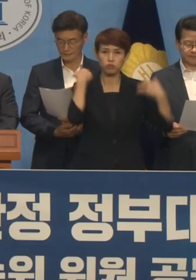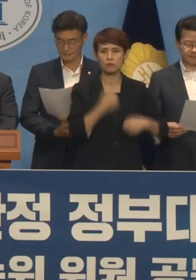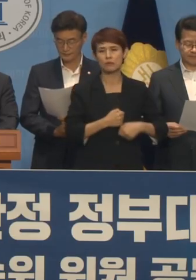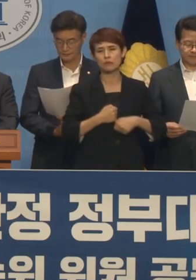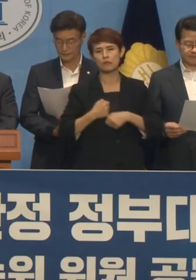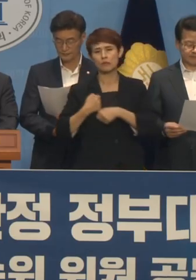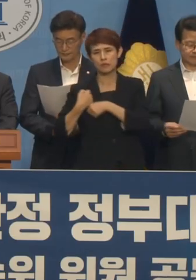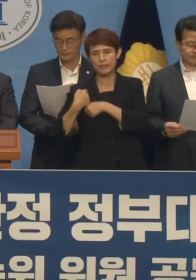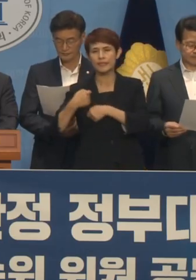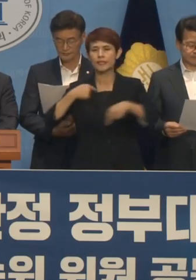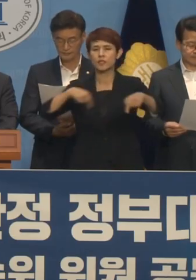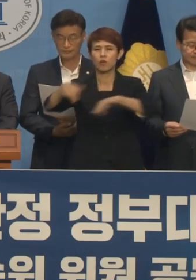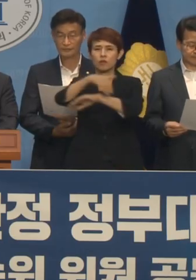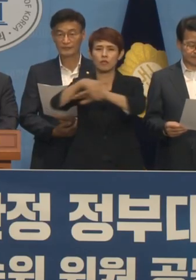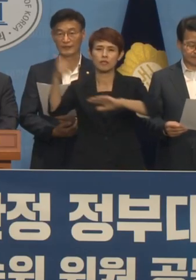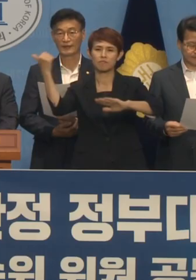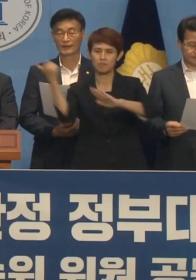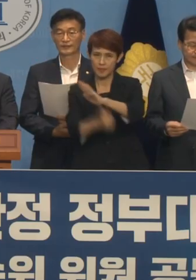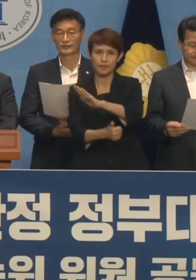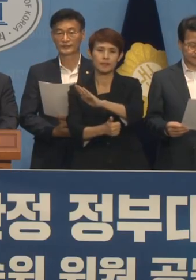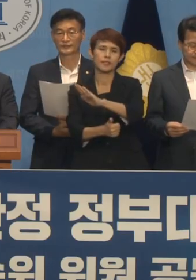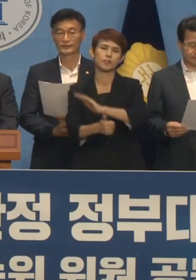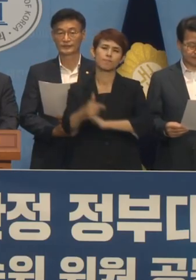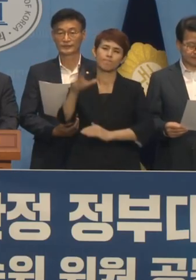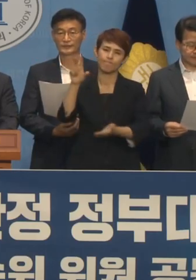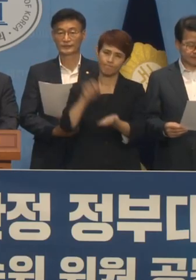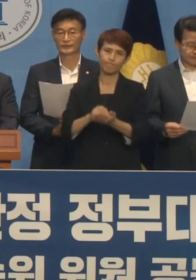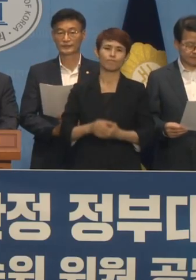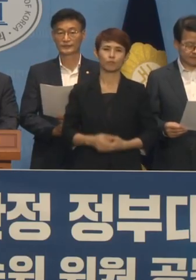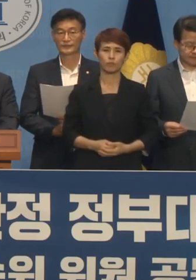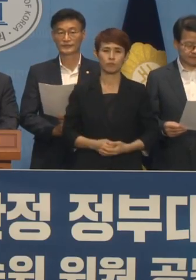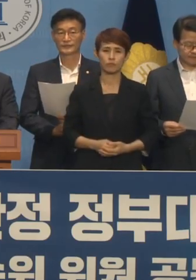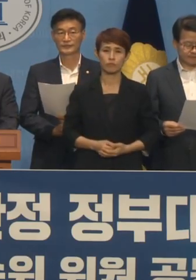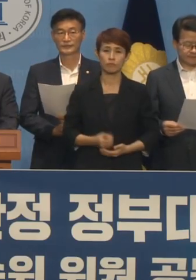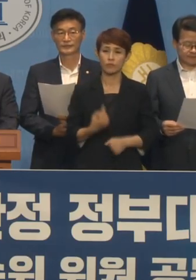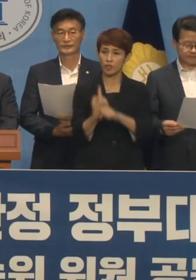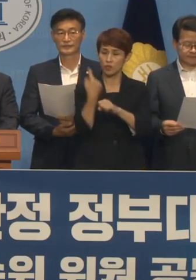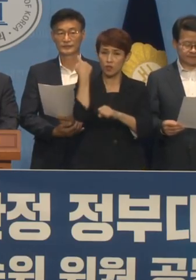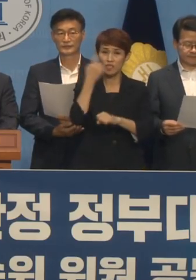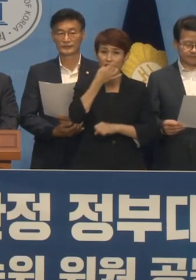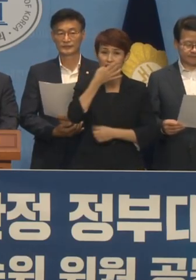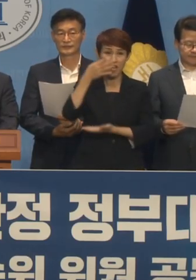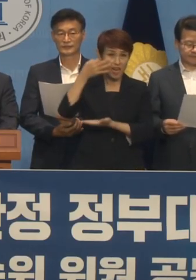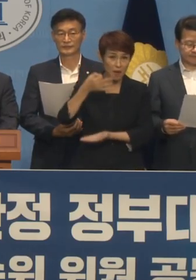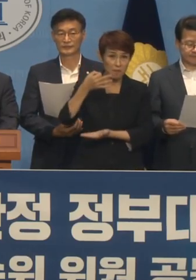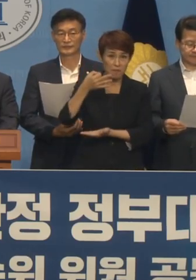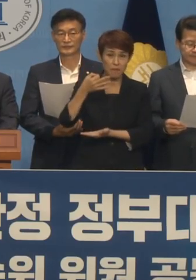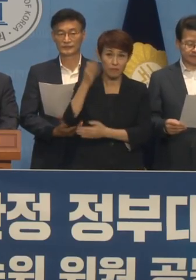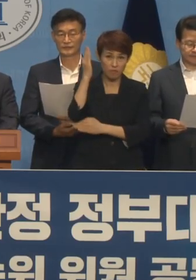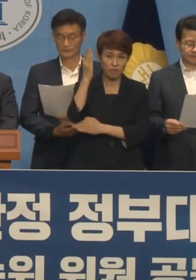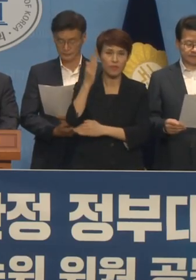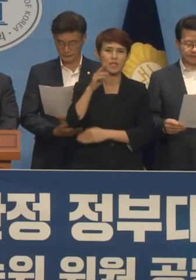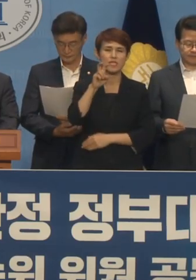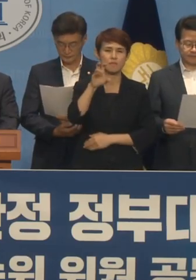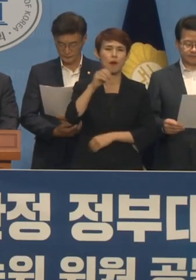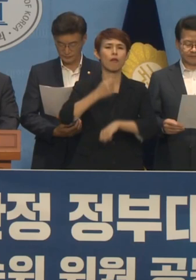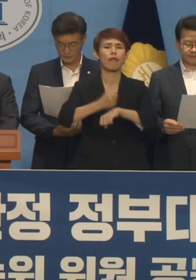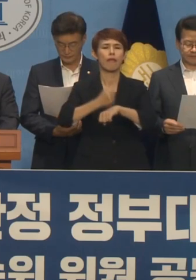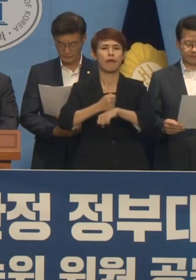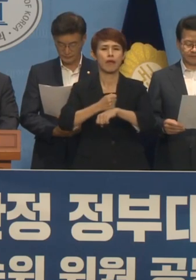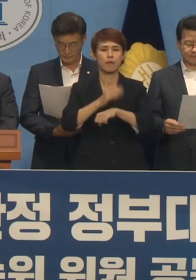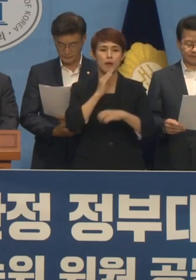정부의 정책 실패가 큰 원인이었다. 정부는 지난해 쌀값만큼은 20만 원 선을